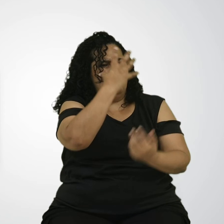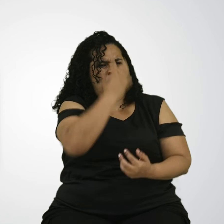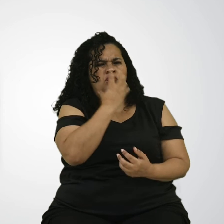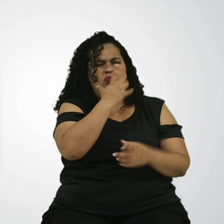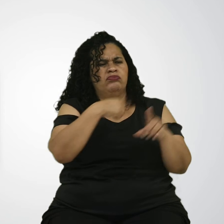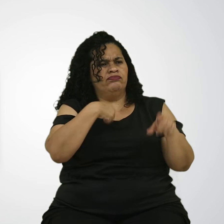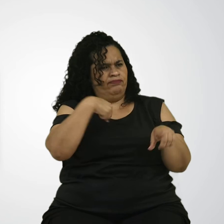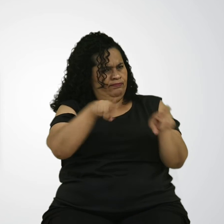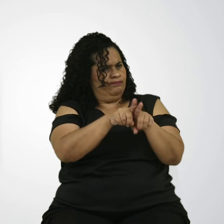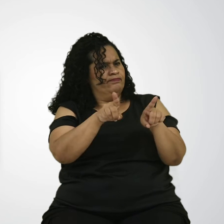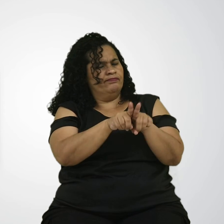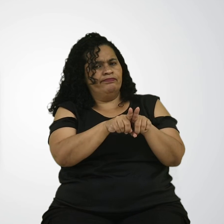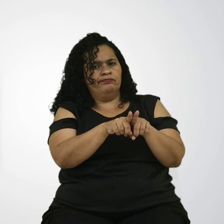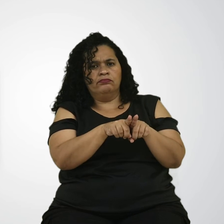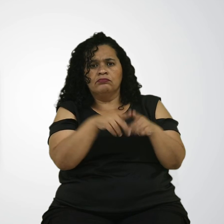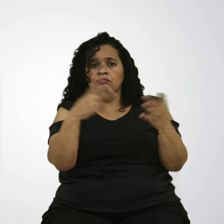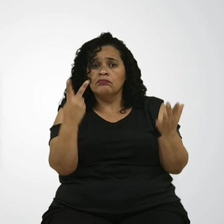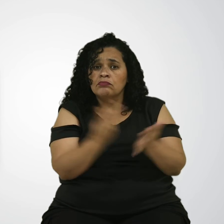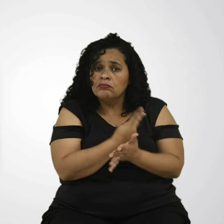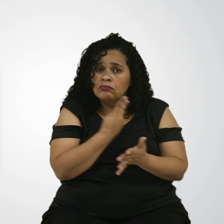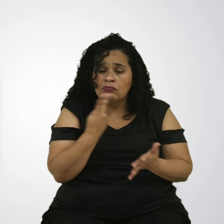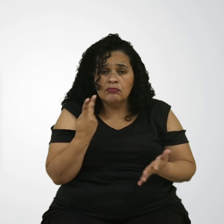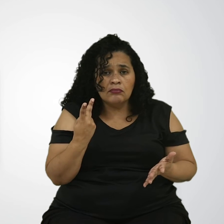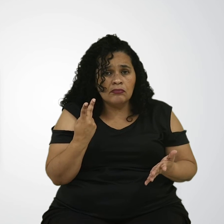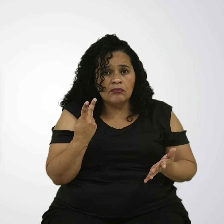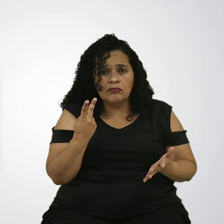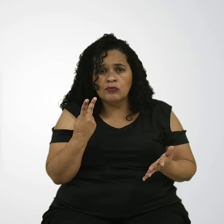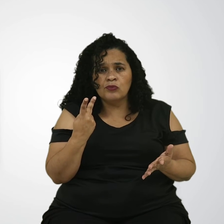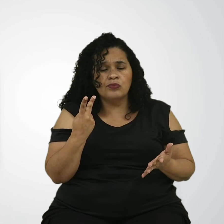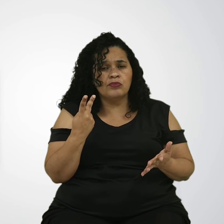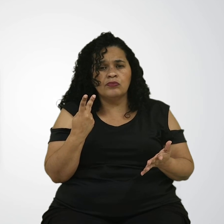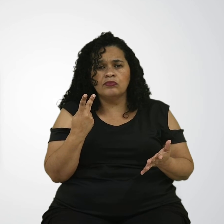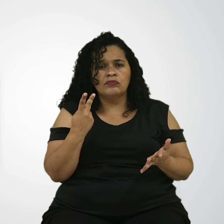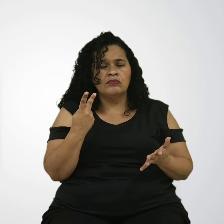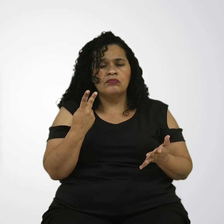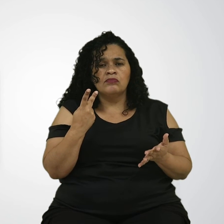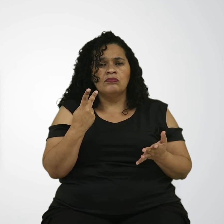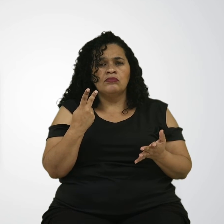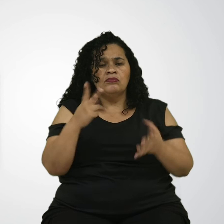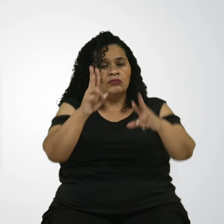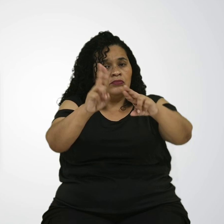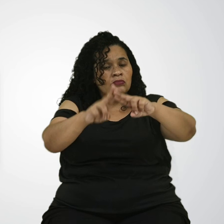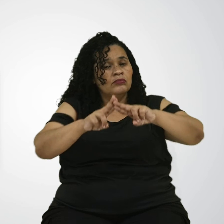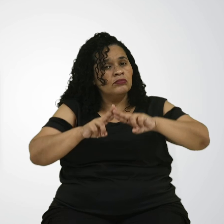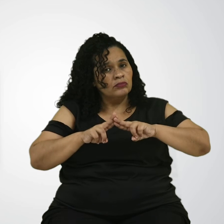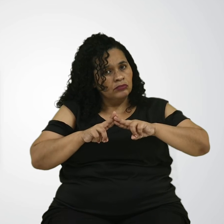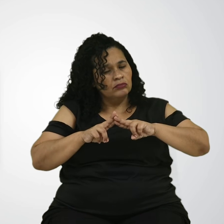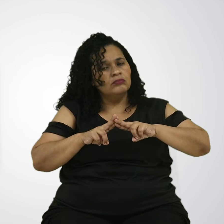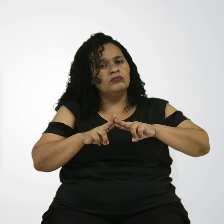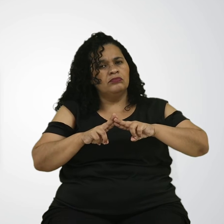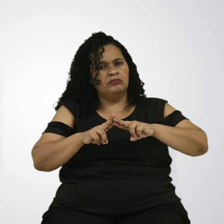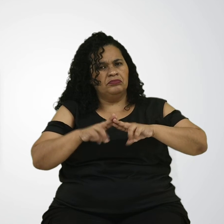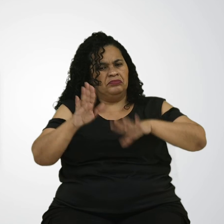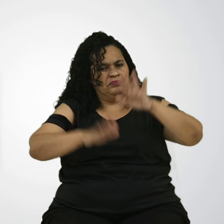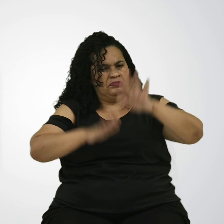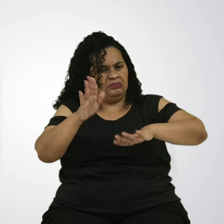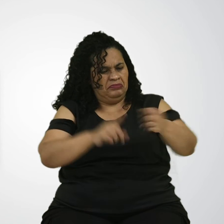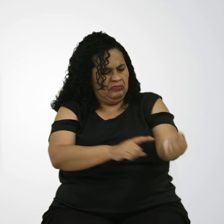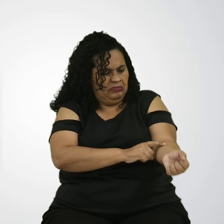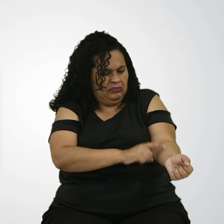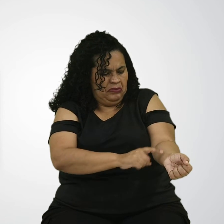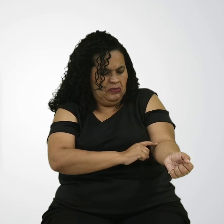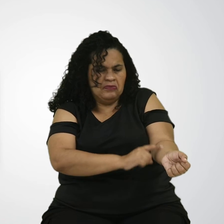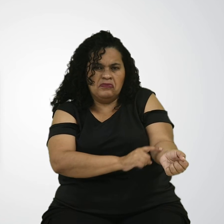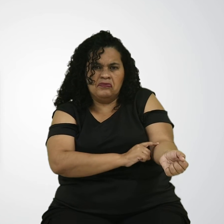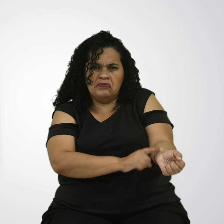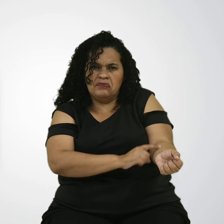bravo também. Isso não é uma justificativa também, né? Então, a boa parte dessa irritabilidade, né? desse